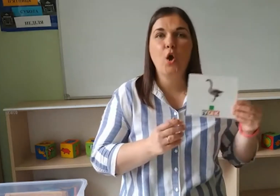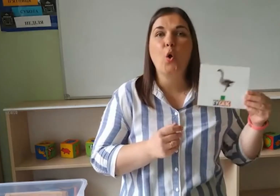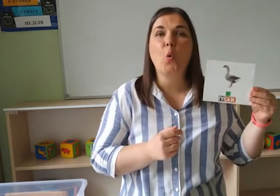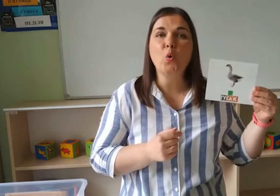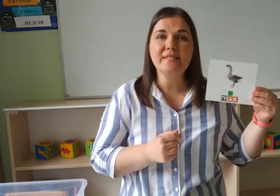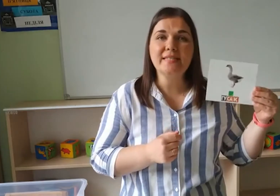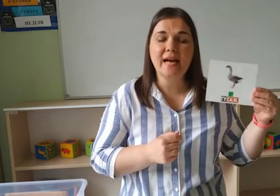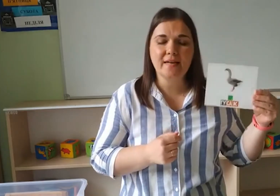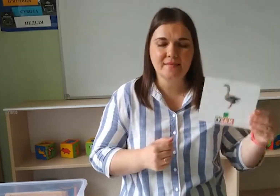Гусак.